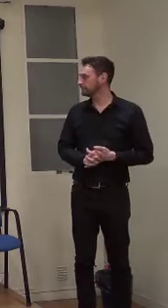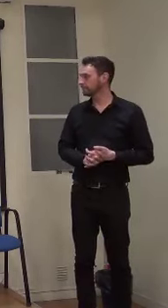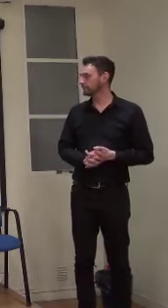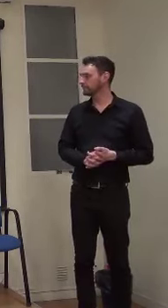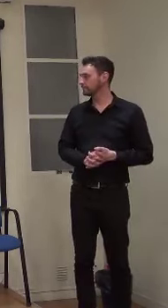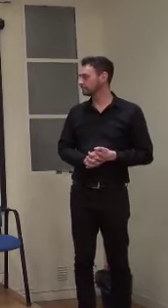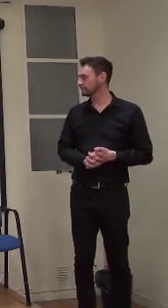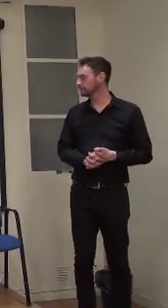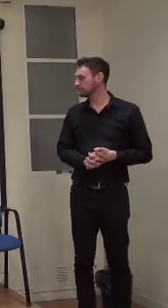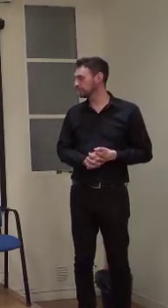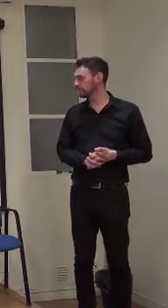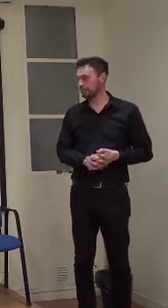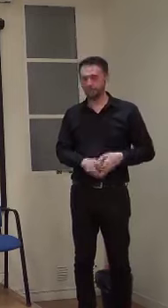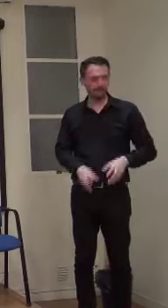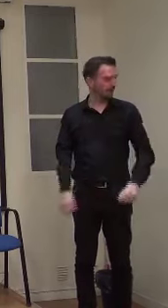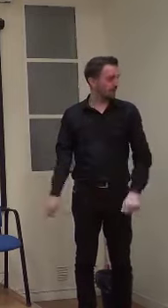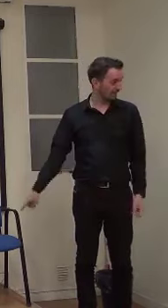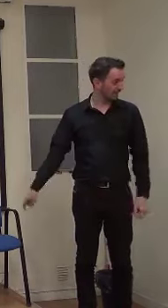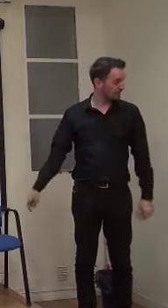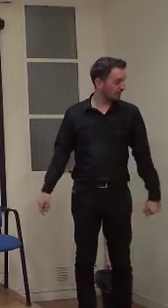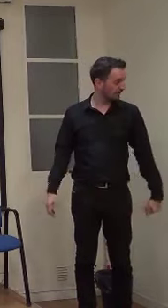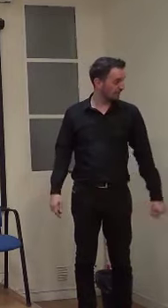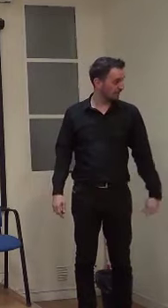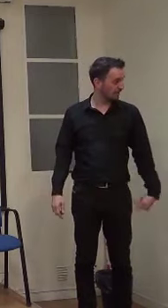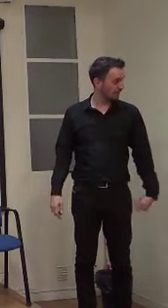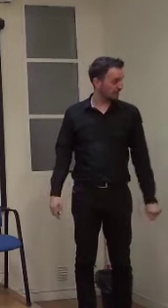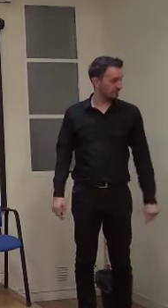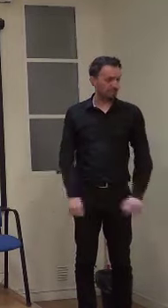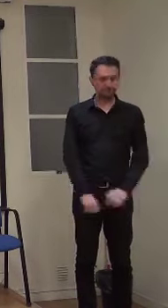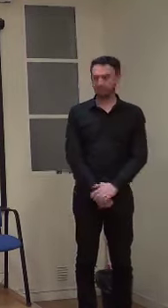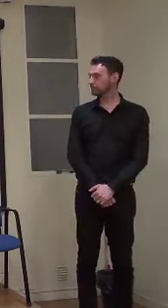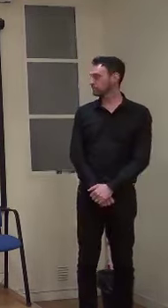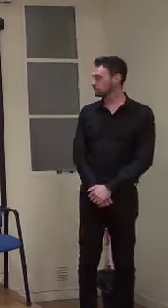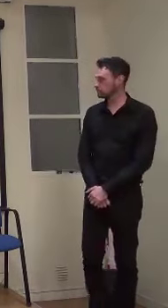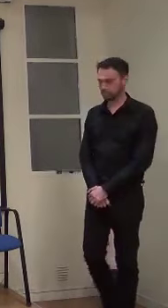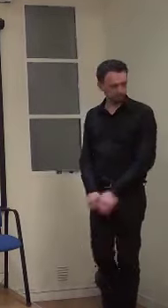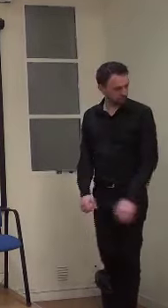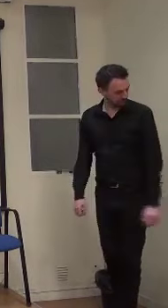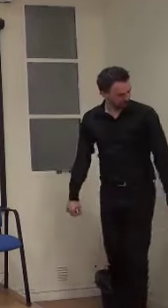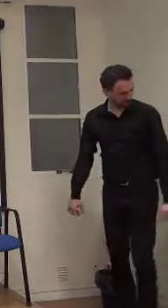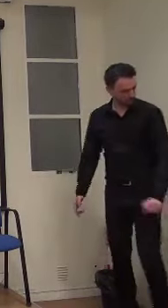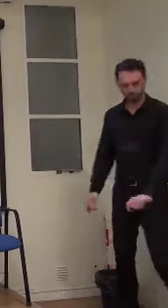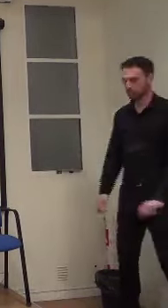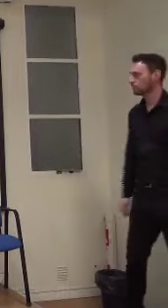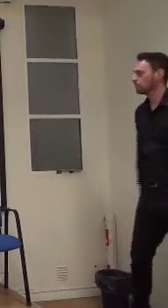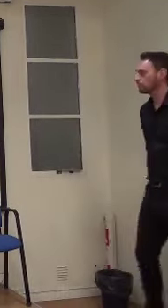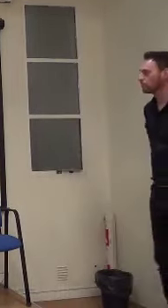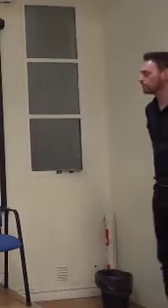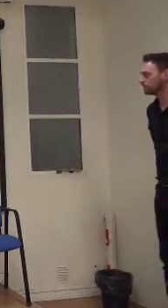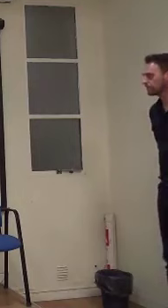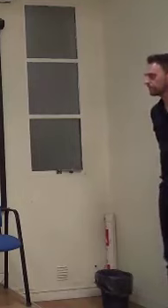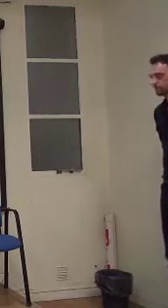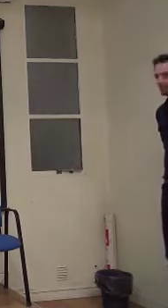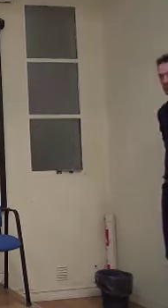en este vídeo no es verdad